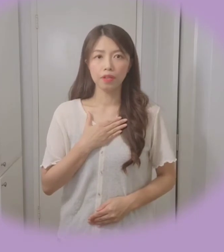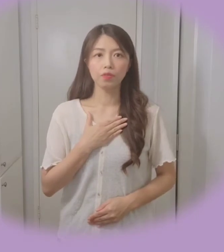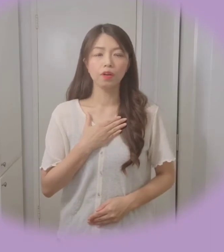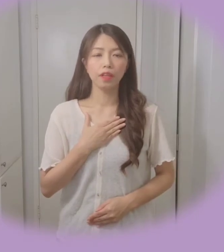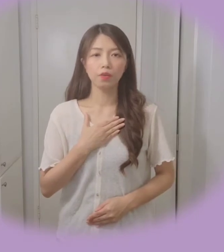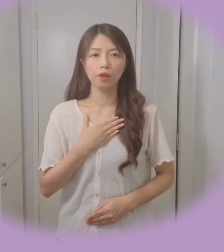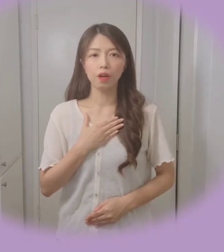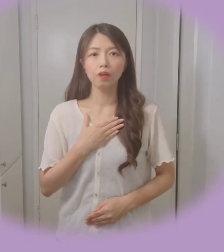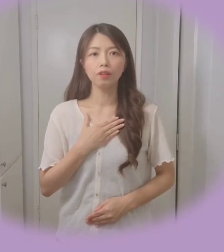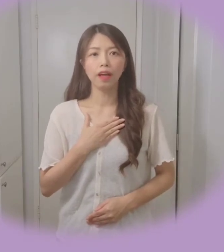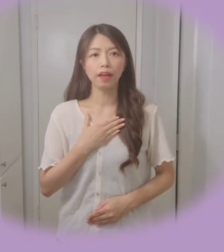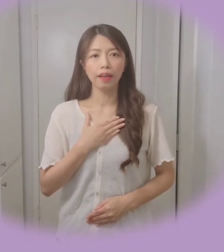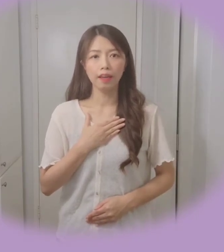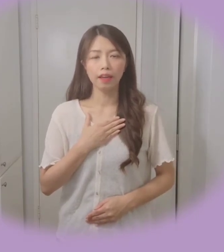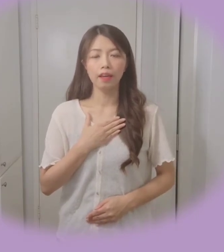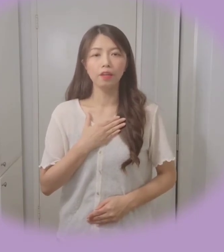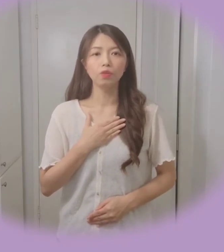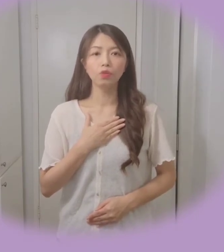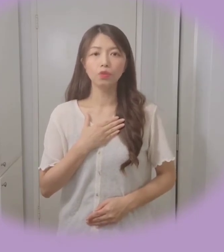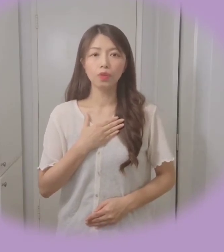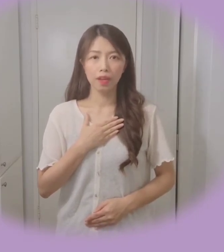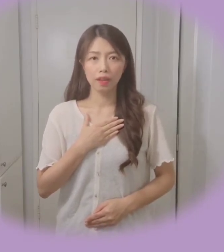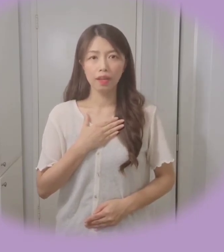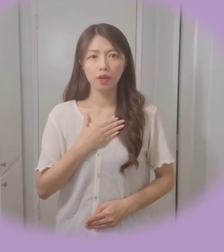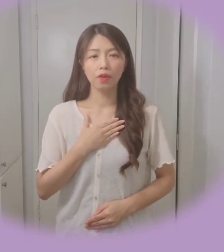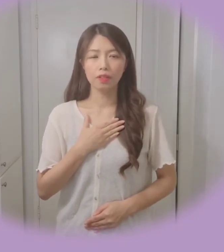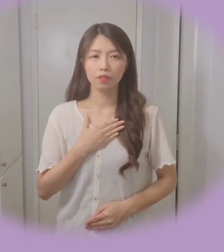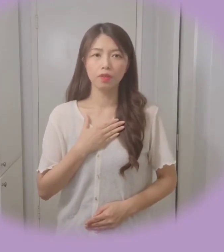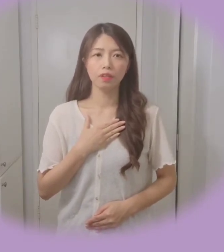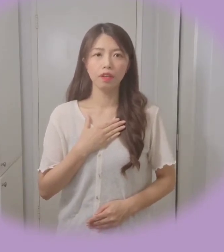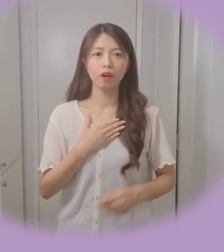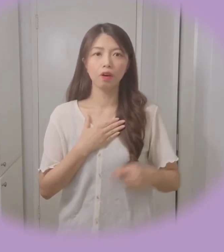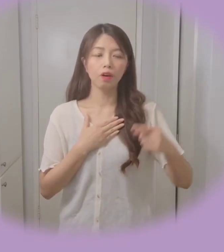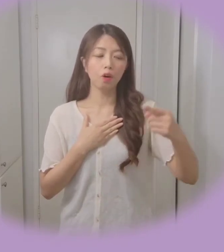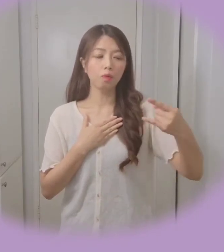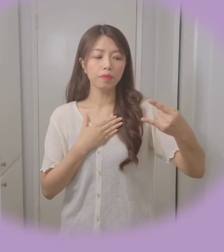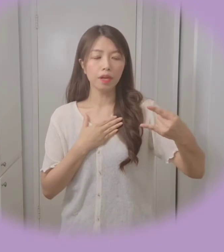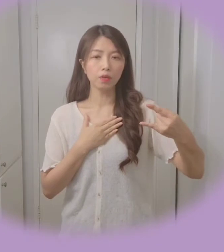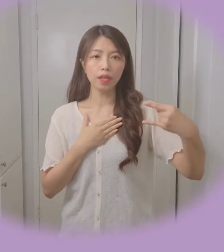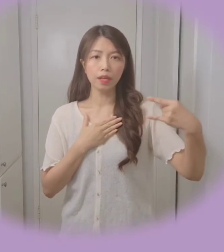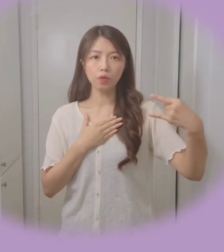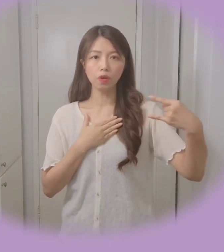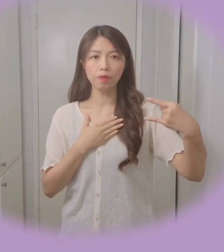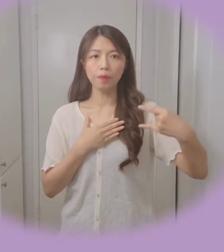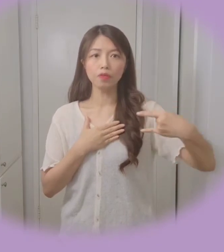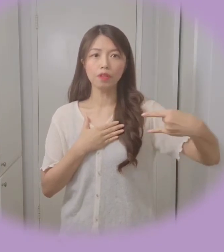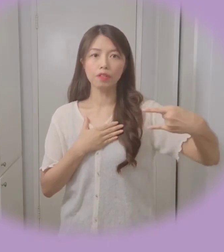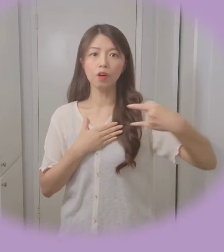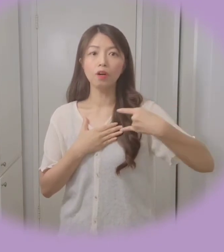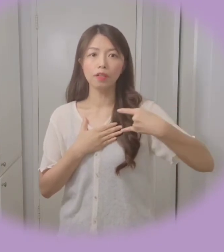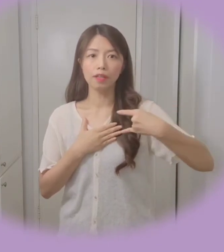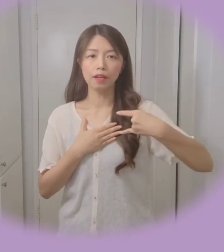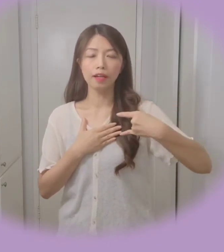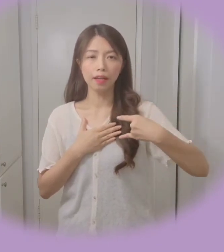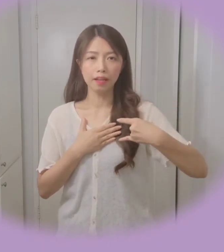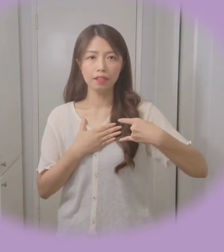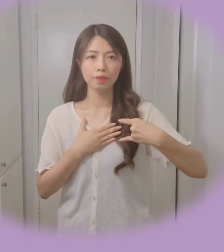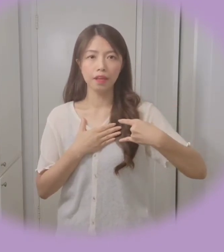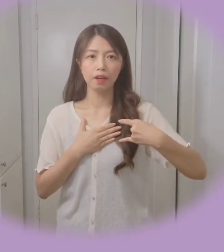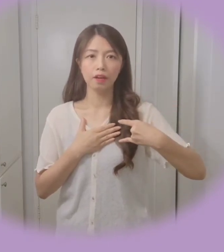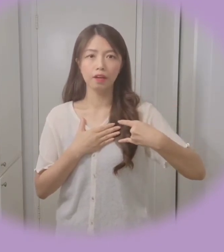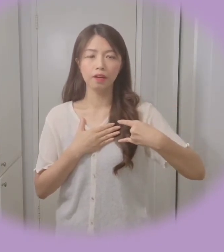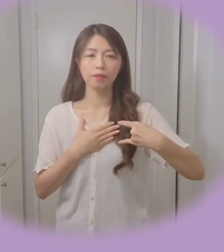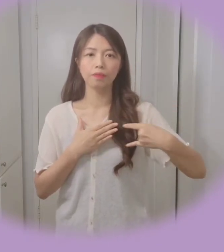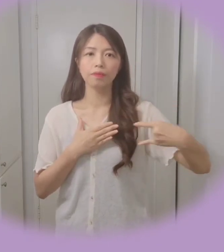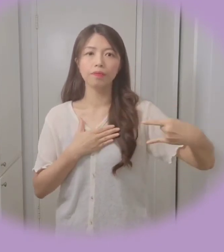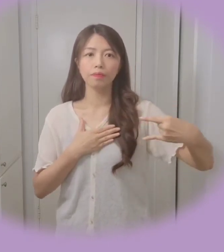나라고 한 뜻의 수어가 되고요. 나에게, 누구누구에게라고 한 뜻의 수어는요. 검지하고 새끼손가락만 펴주셔서 그 대상을 가리키시면